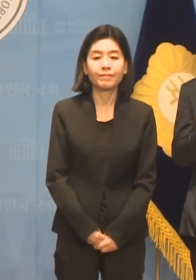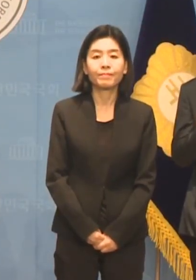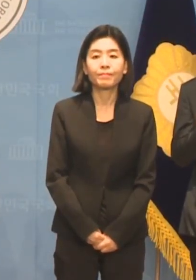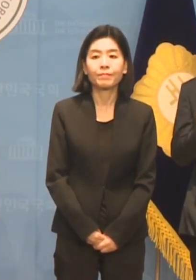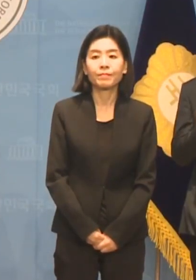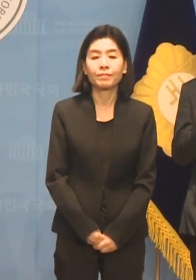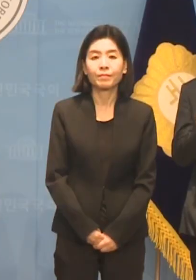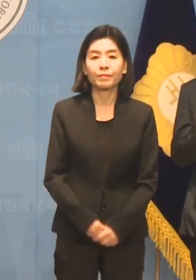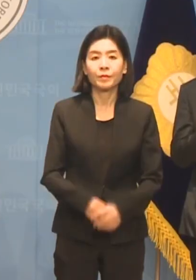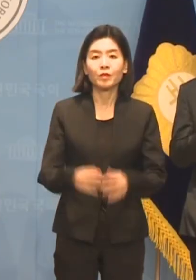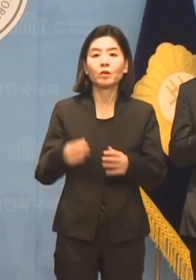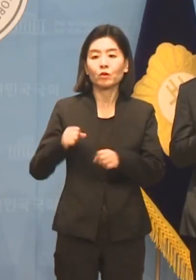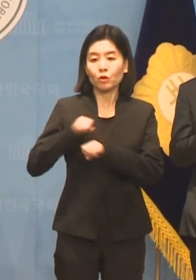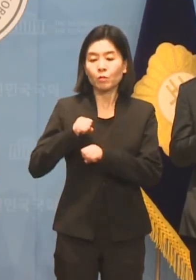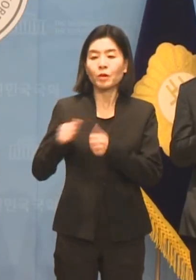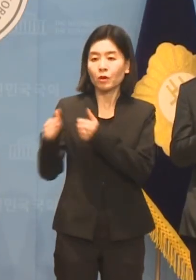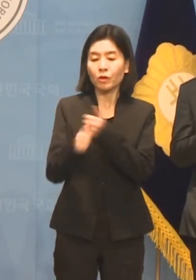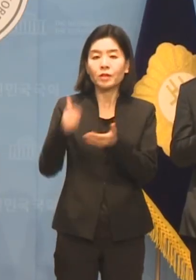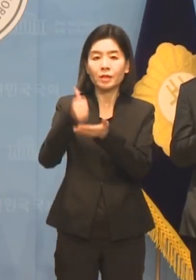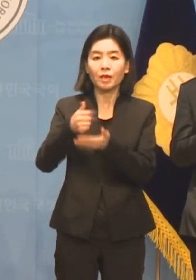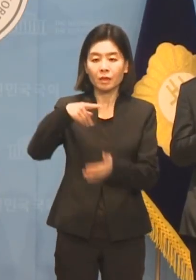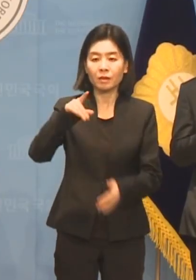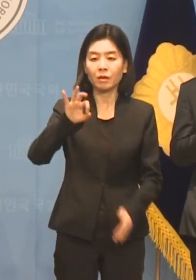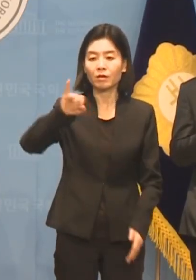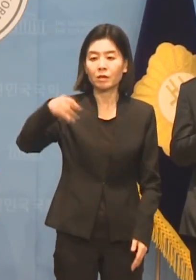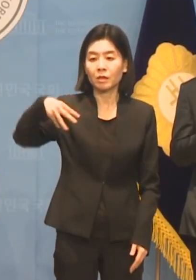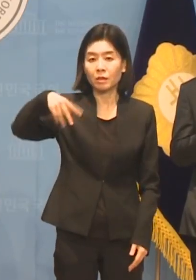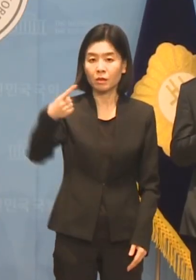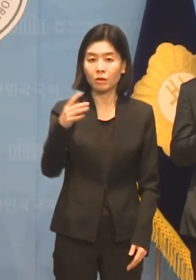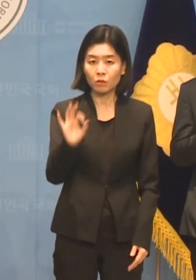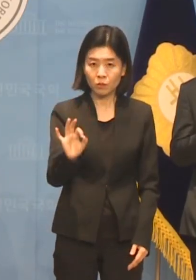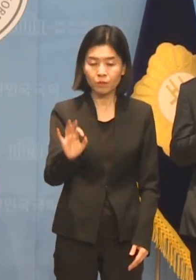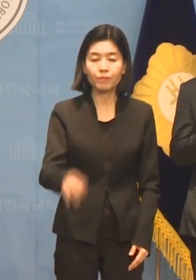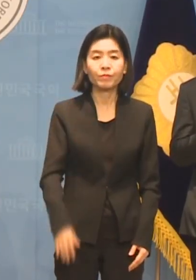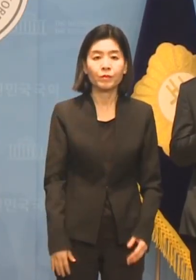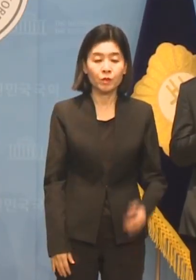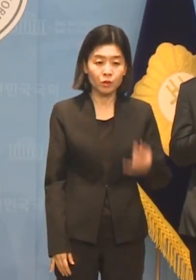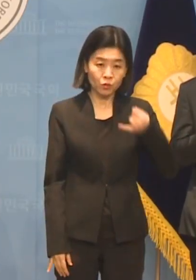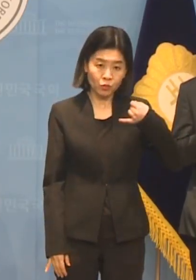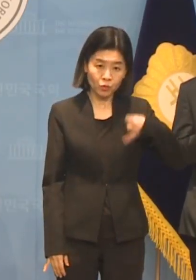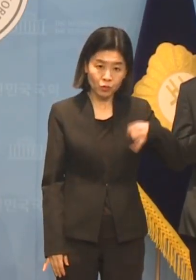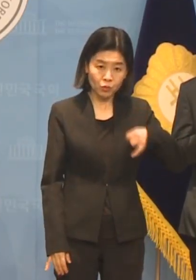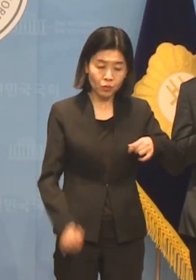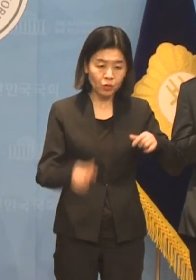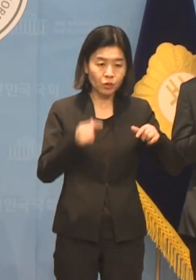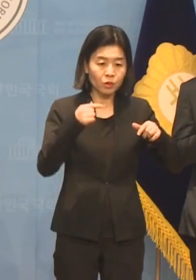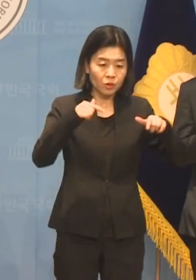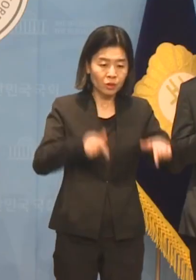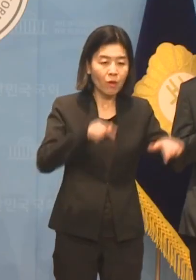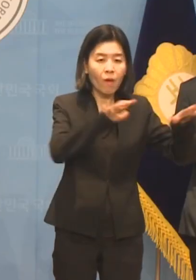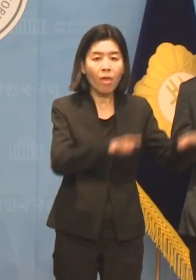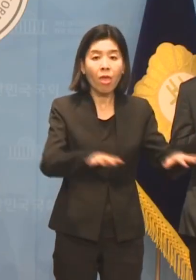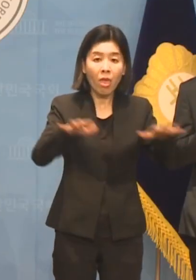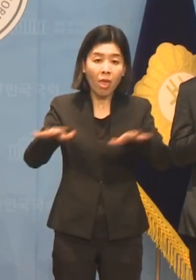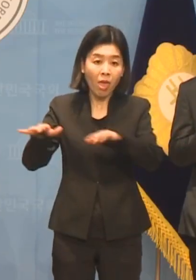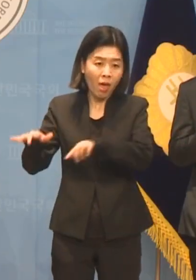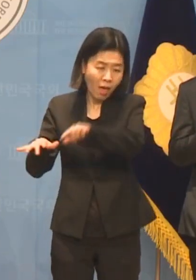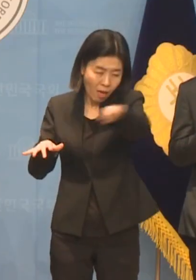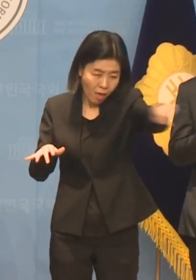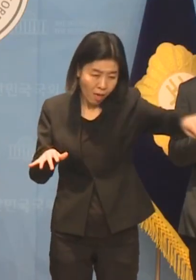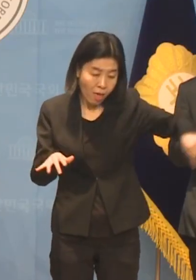네, 성일종 국방위원장입니다. 중국이 서해 잠정 조치 수역 내에